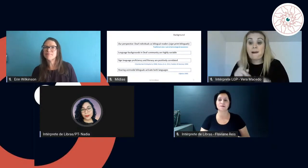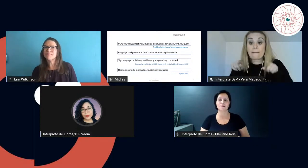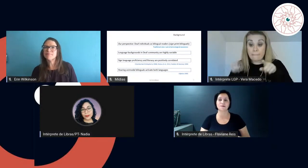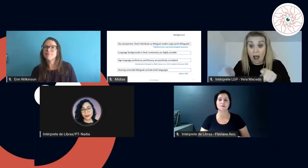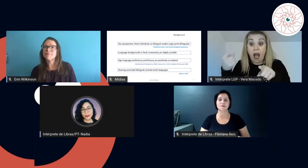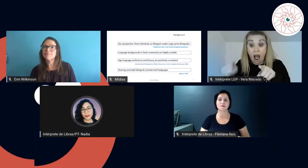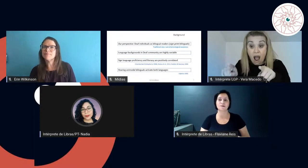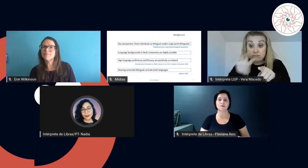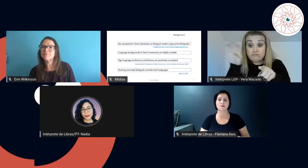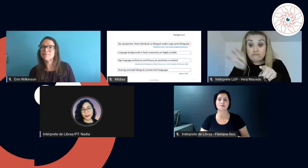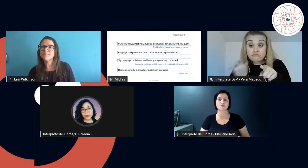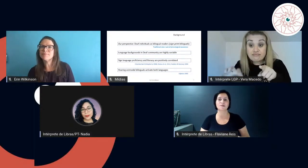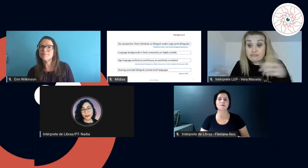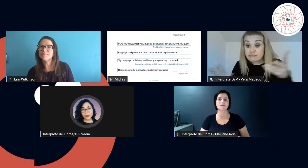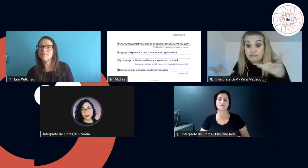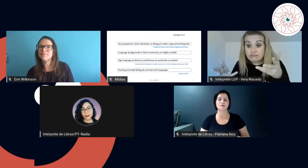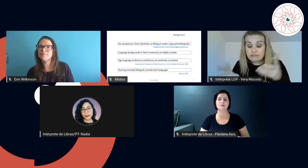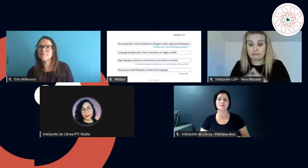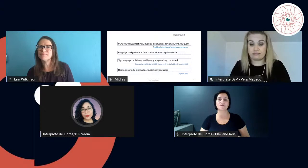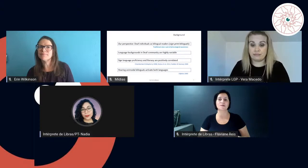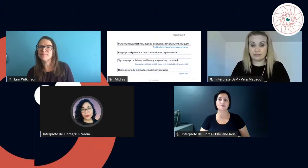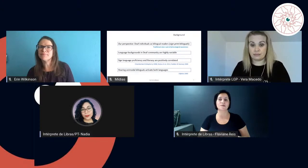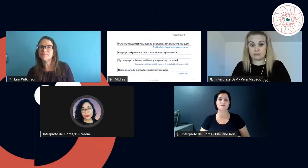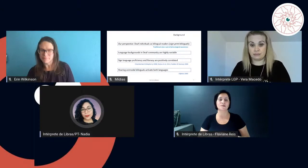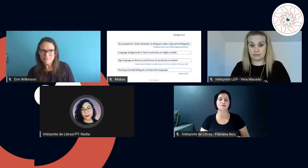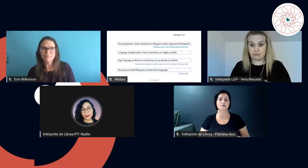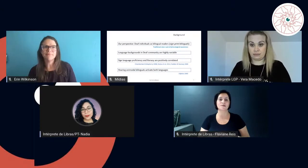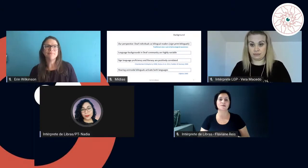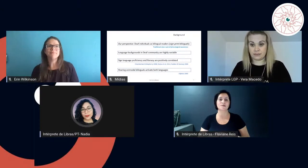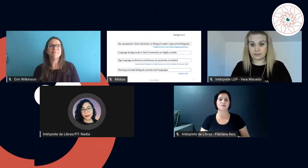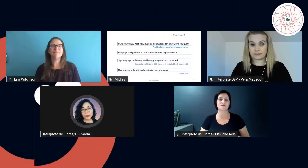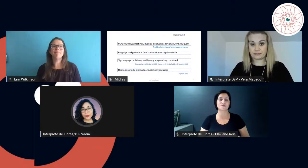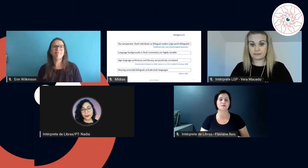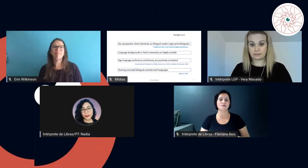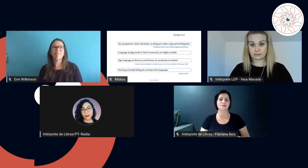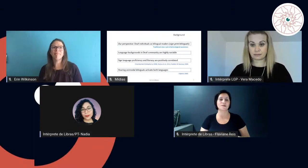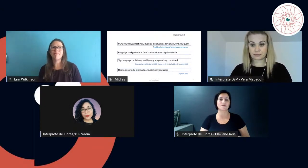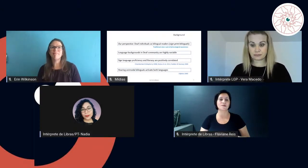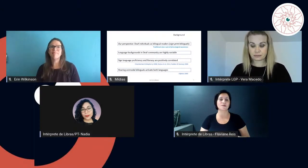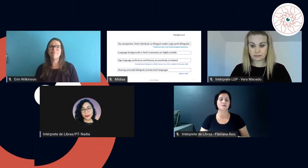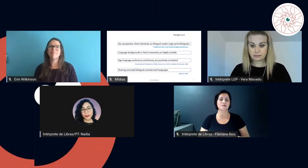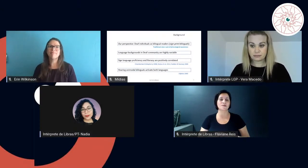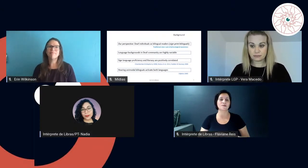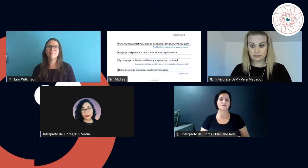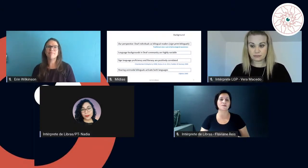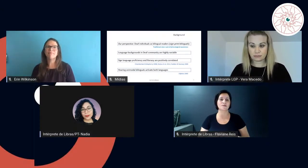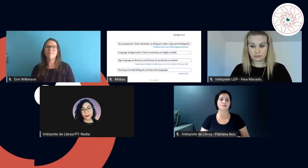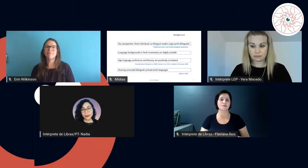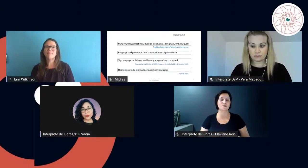modalidades, enfim, aprendendo modalidades diferentes, como é o caso aqui da pesquisa. Pode passar o slide.